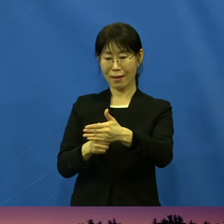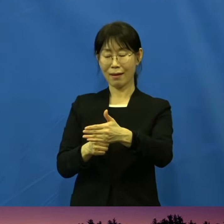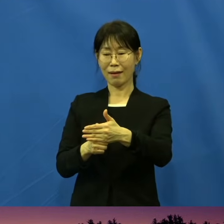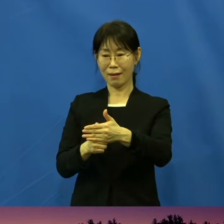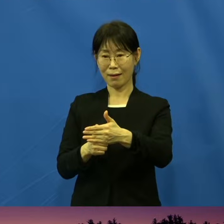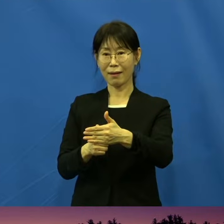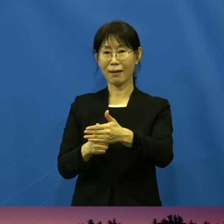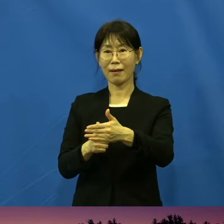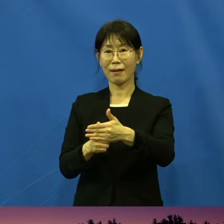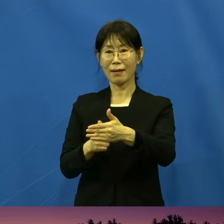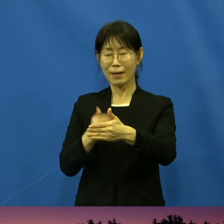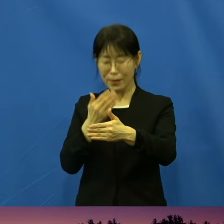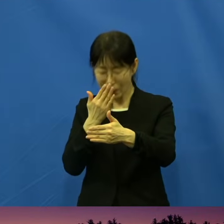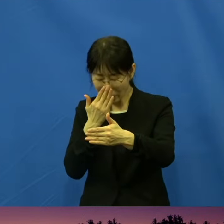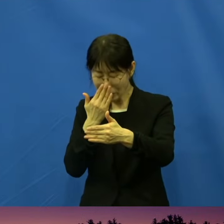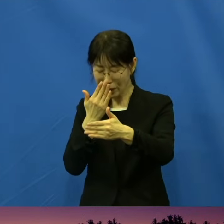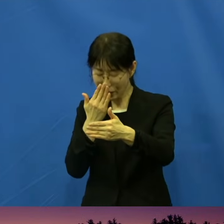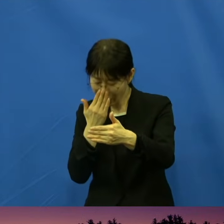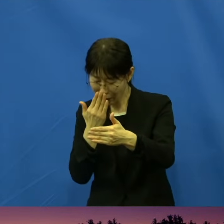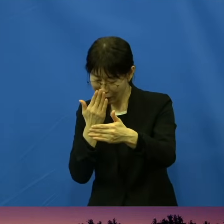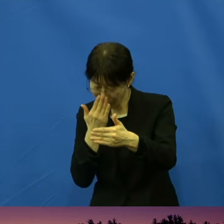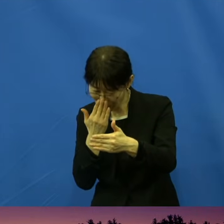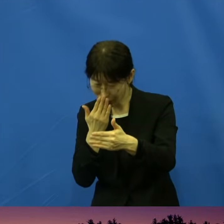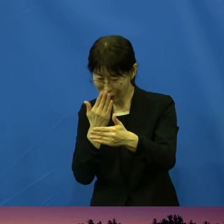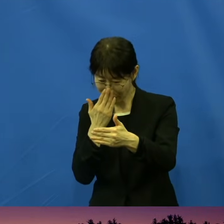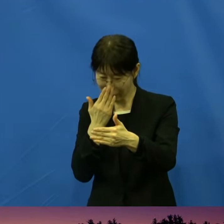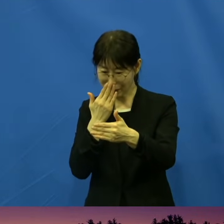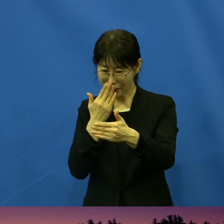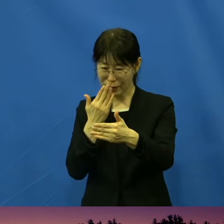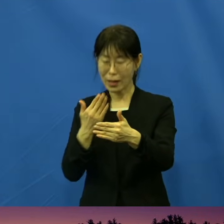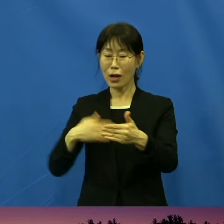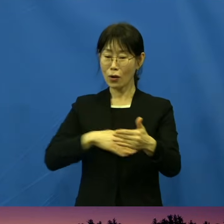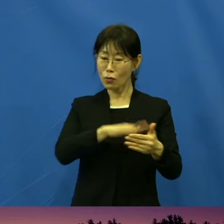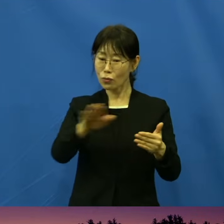길이 없을 정도로 내려가신 분, 무덤까지 내려가신 분,